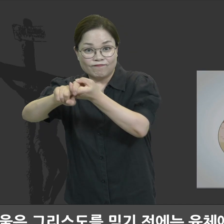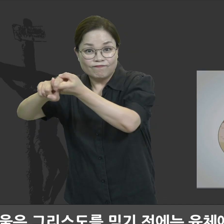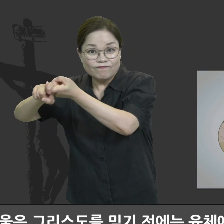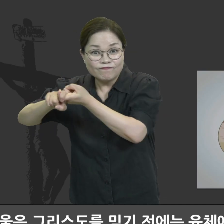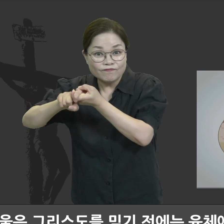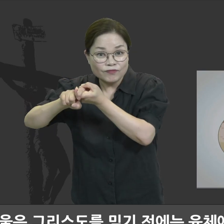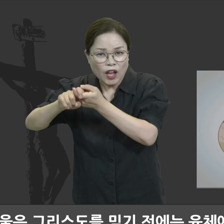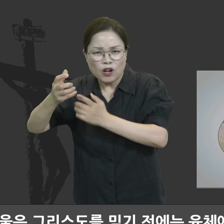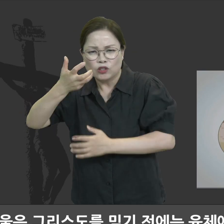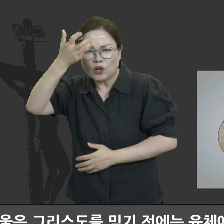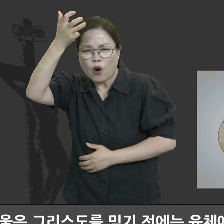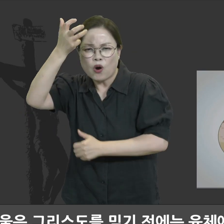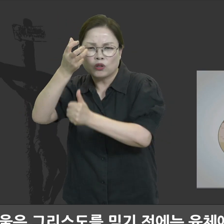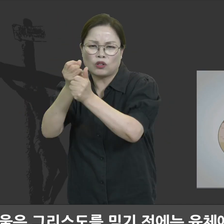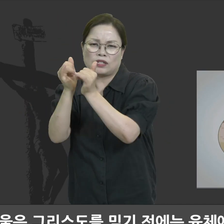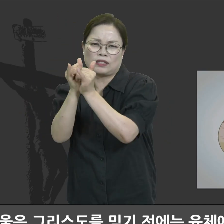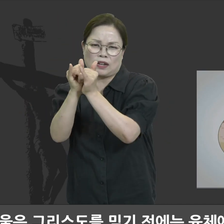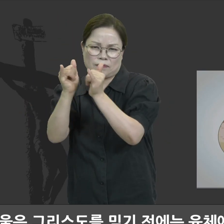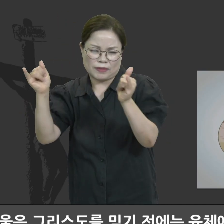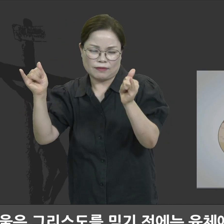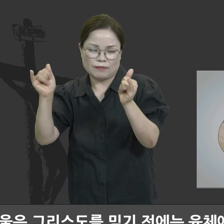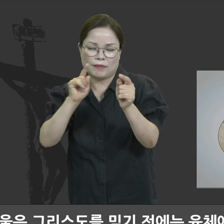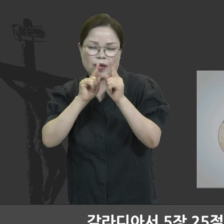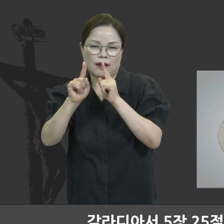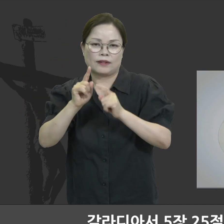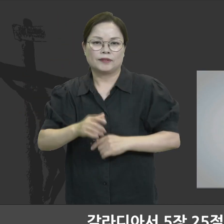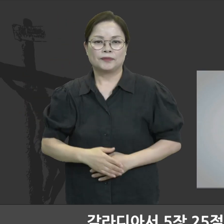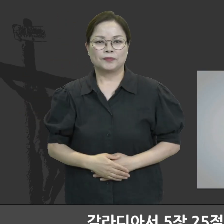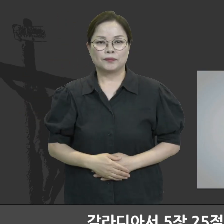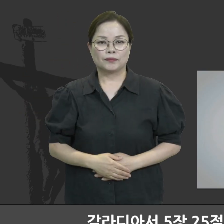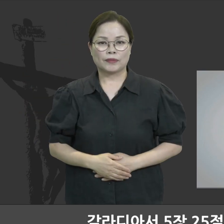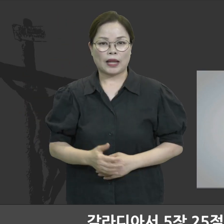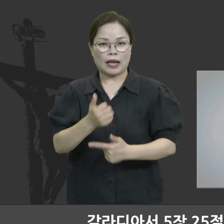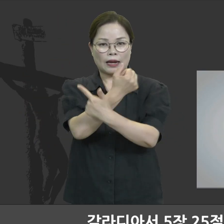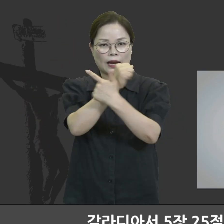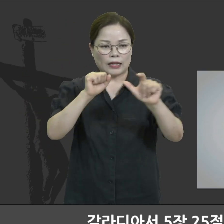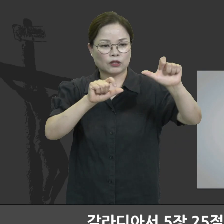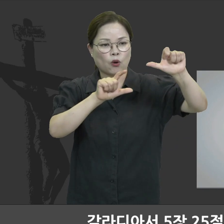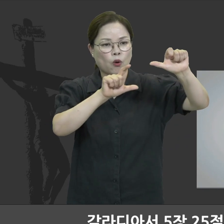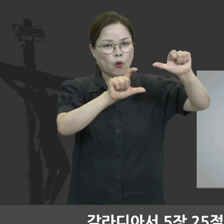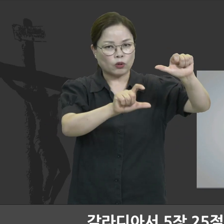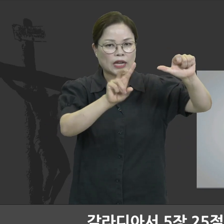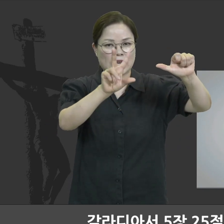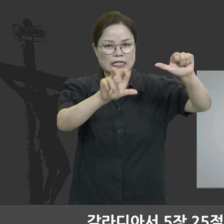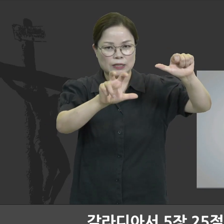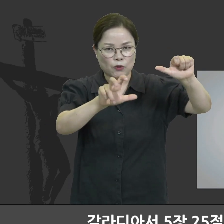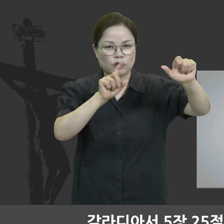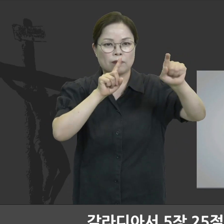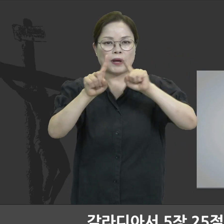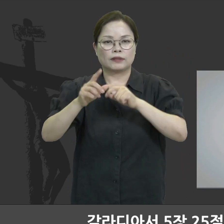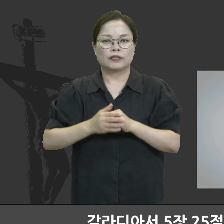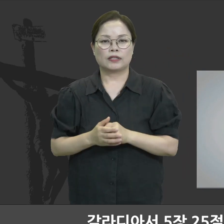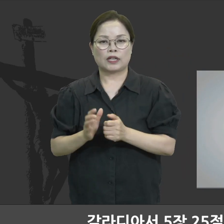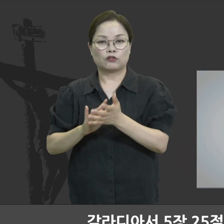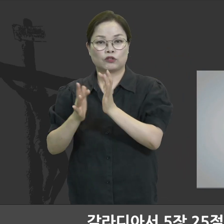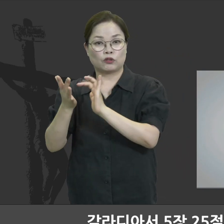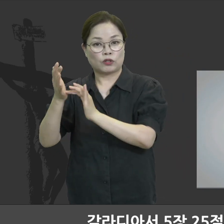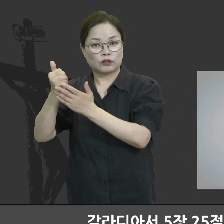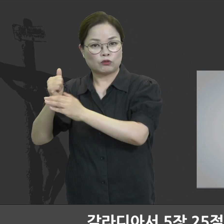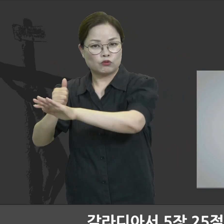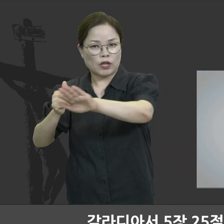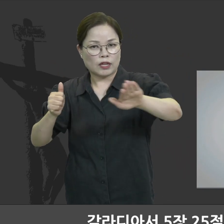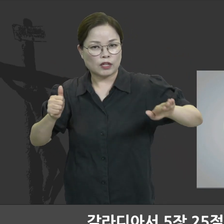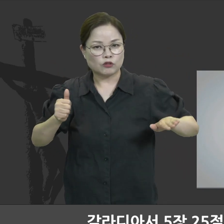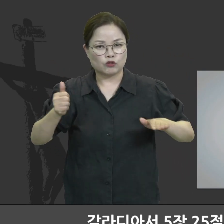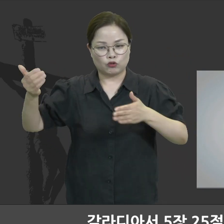연합함으로 성령의 사람이 된다고 이야기합니다. 갈라디아서 5장 25절의 말씀은 예수